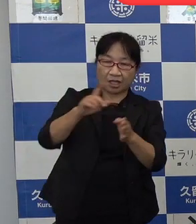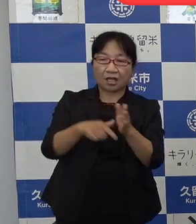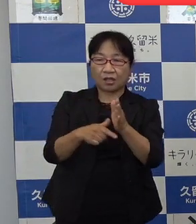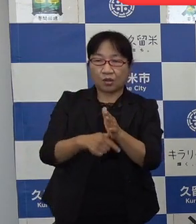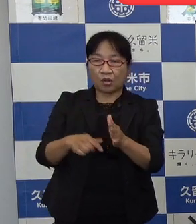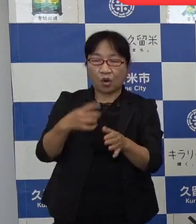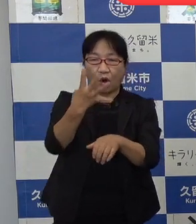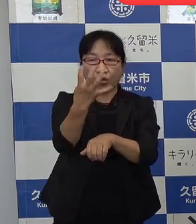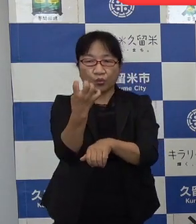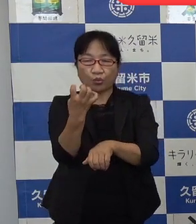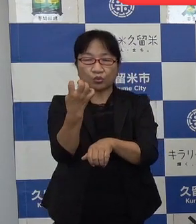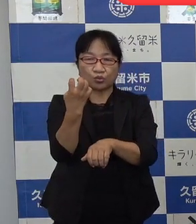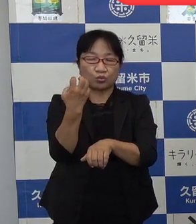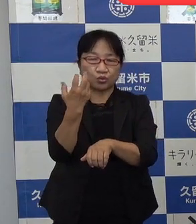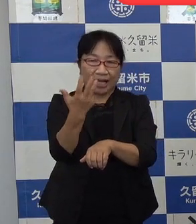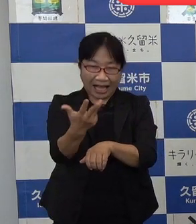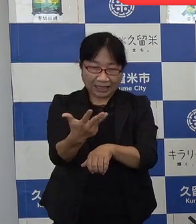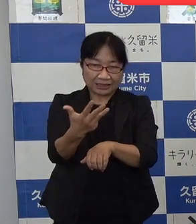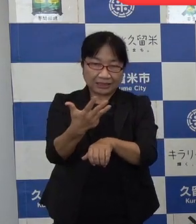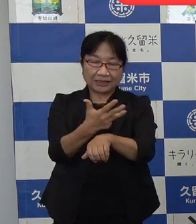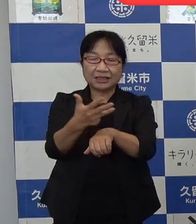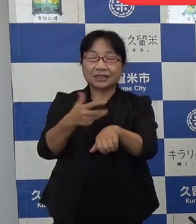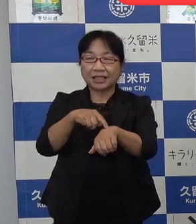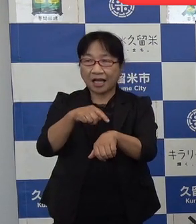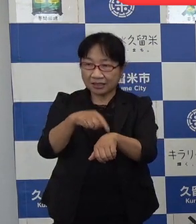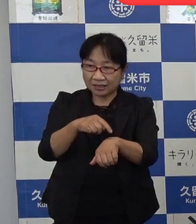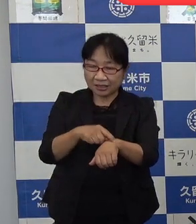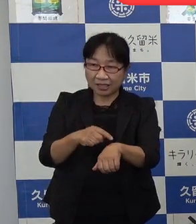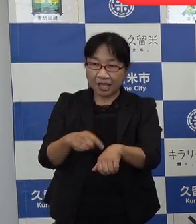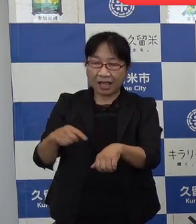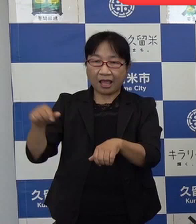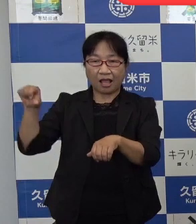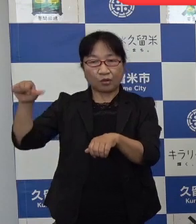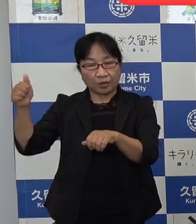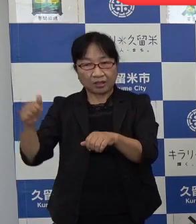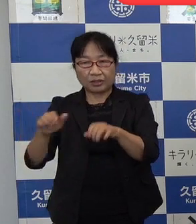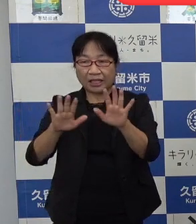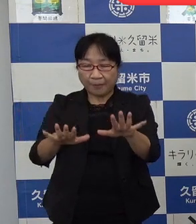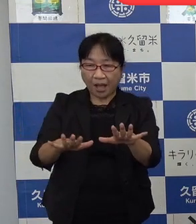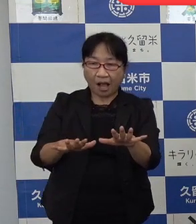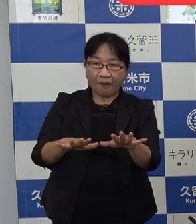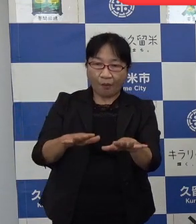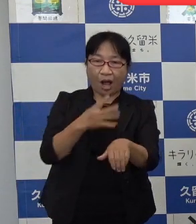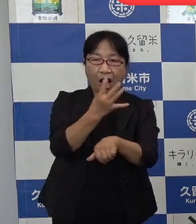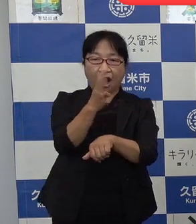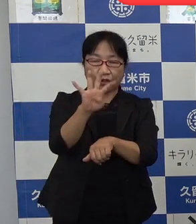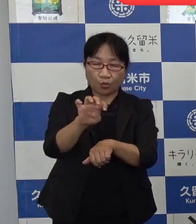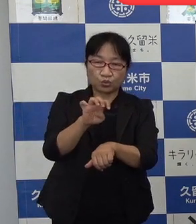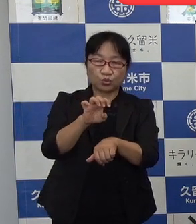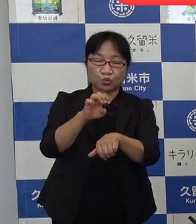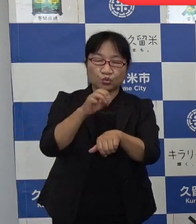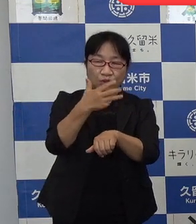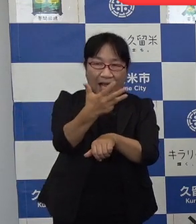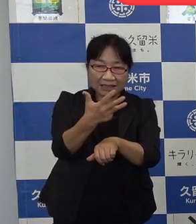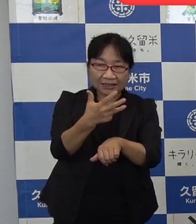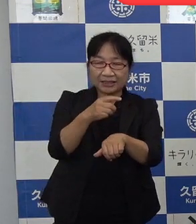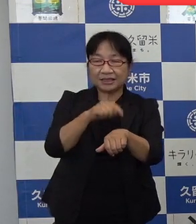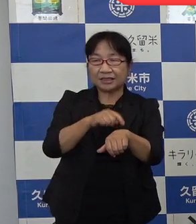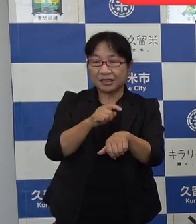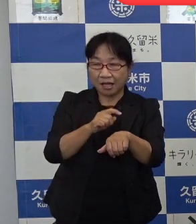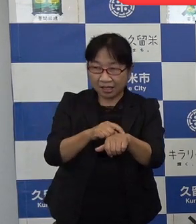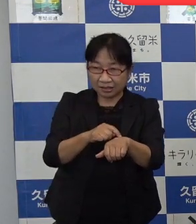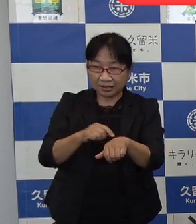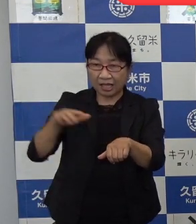48時間で約540ぐらいでしょう。今、令和3年が48時間で840ミリですから、